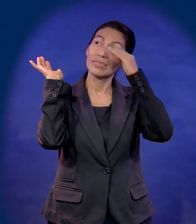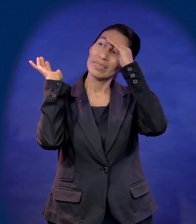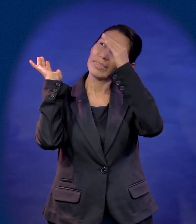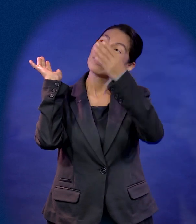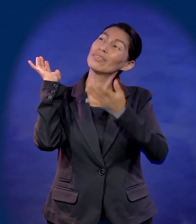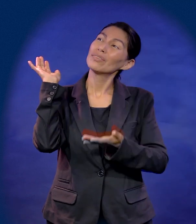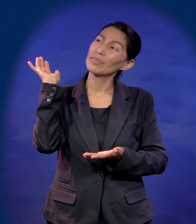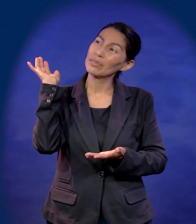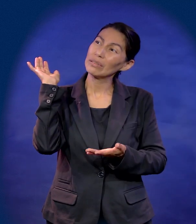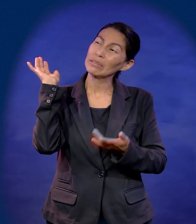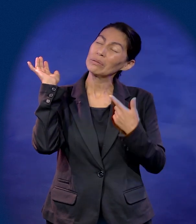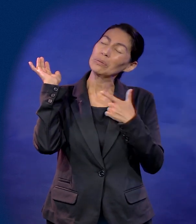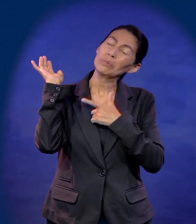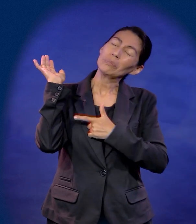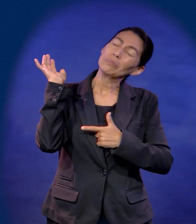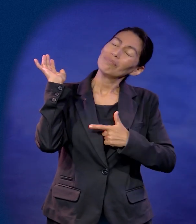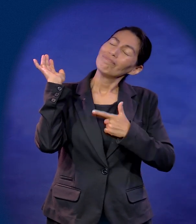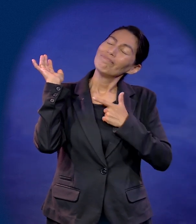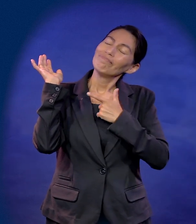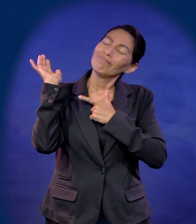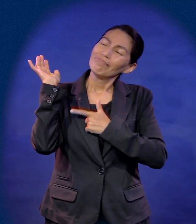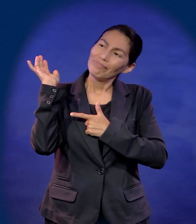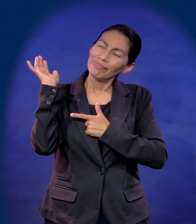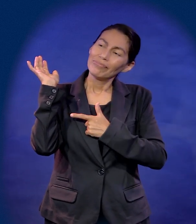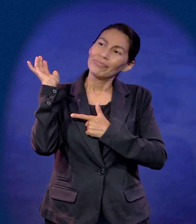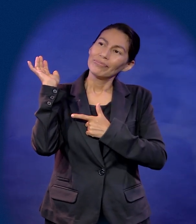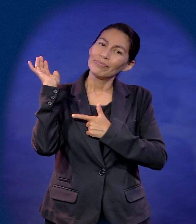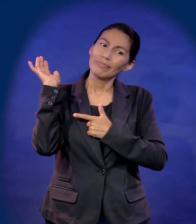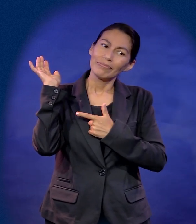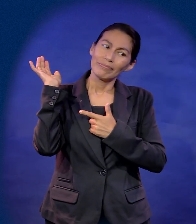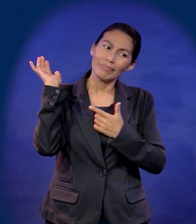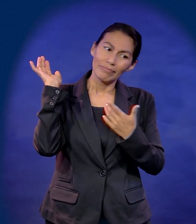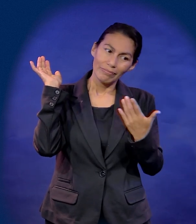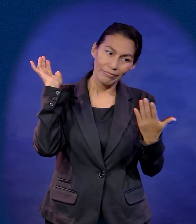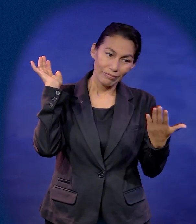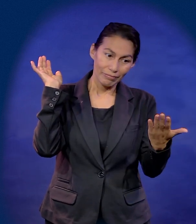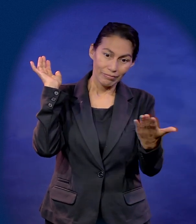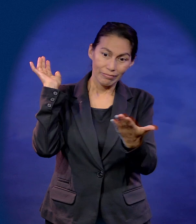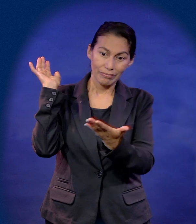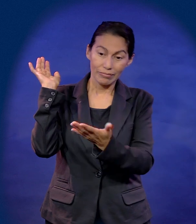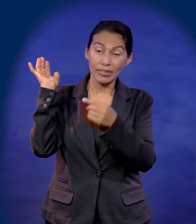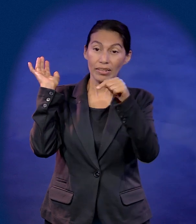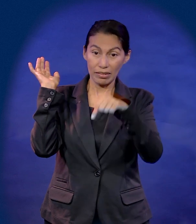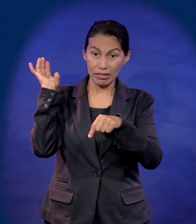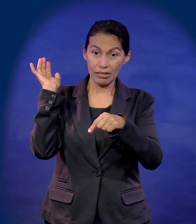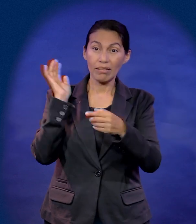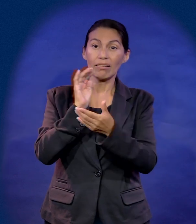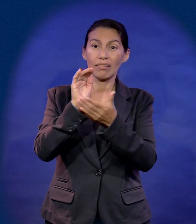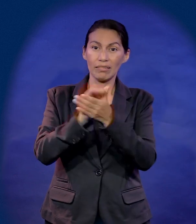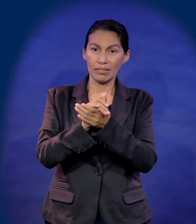una charola en la mano. Señor, ¿cómo me gustaría